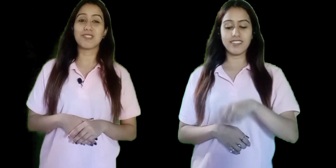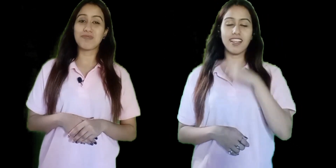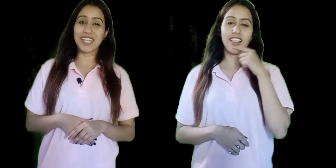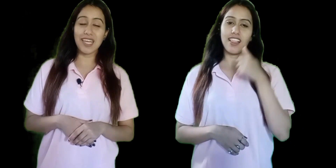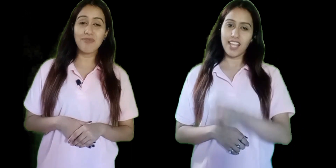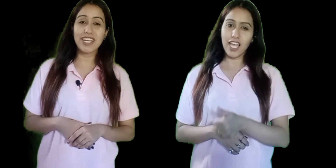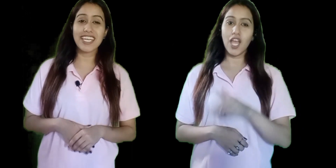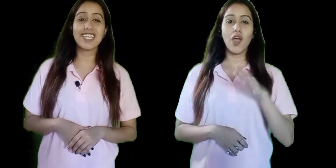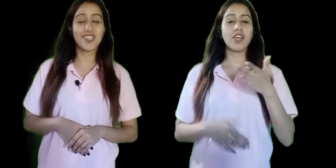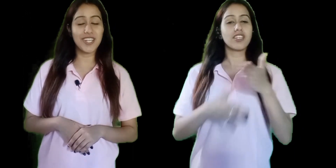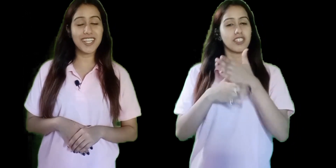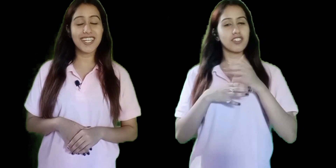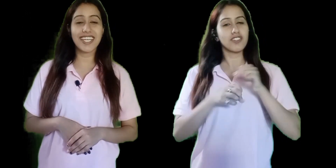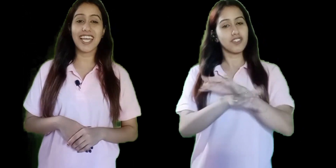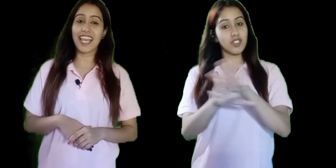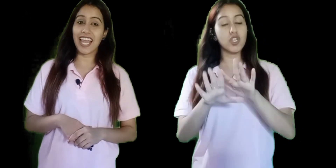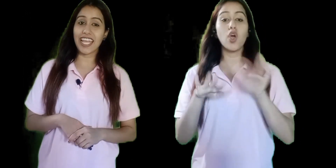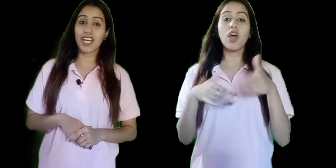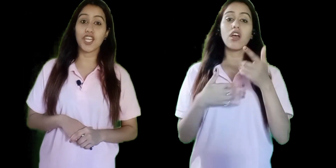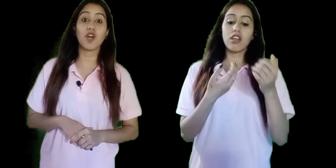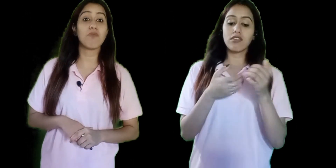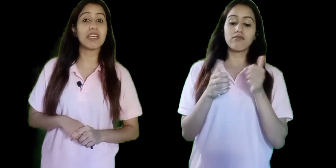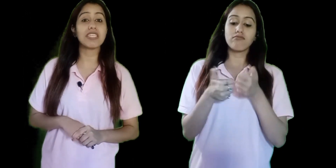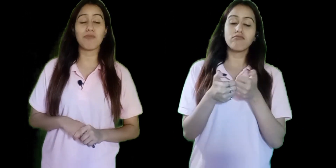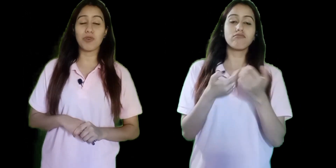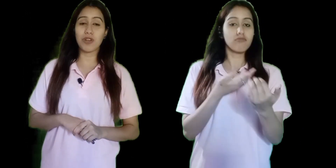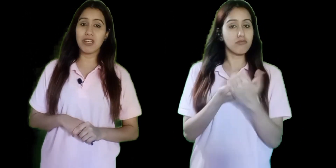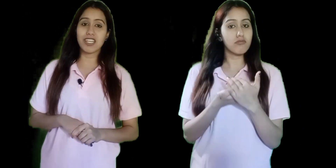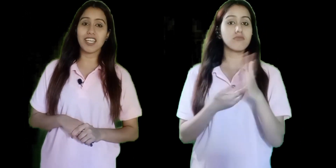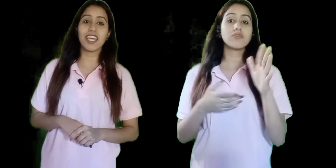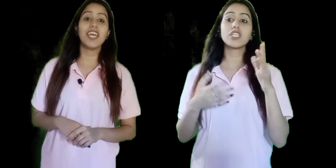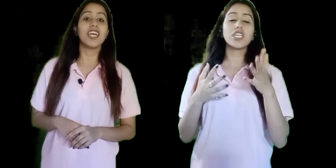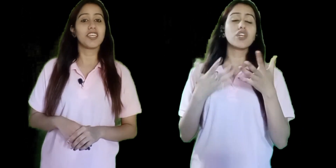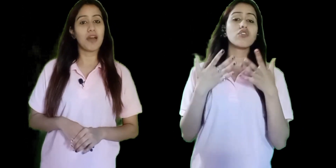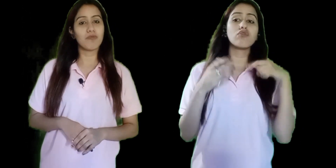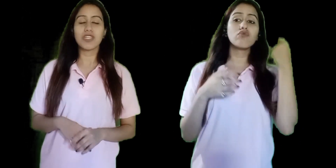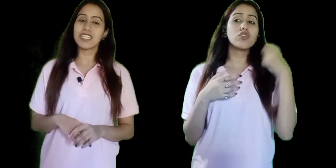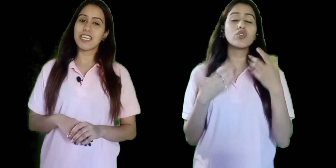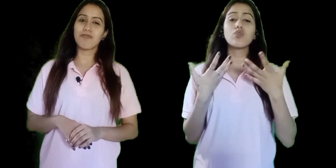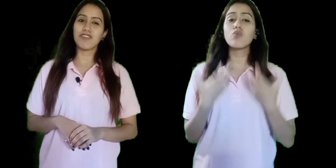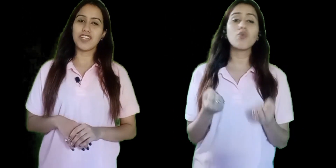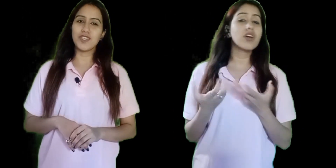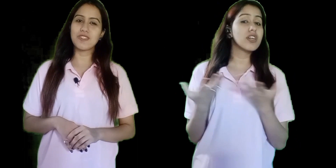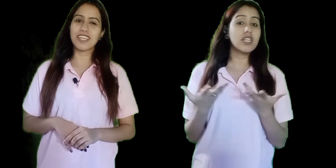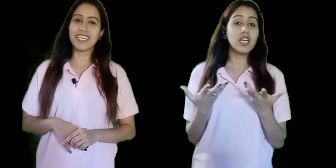मेरे चैनल को सब्सक्राइब करिए, शेयर करिए एंड लाइक करिए, और प्लीज़ आप लोग कमेंट करिए कि आपको